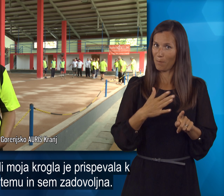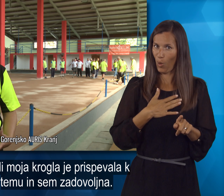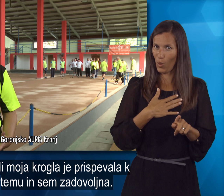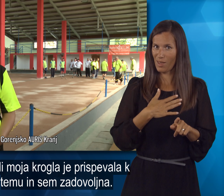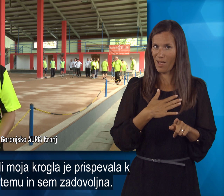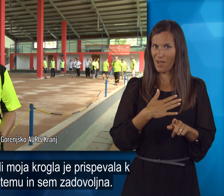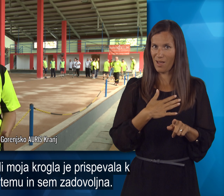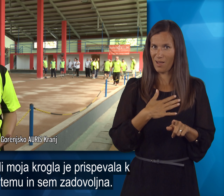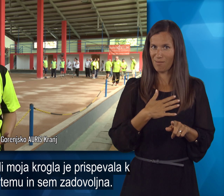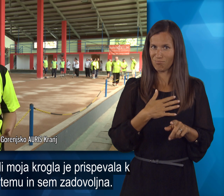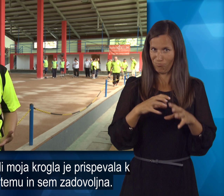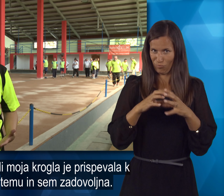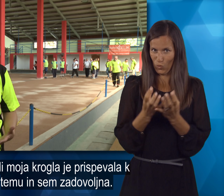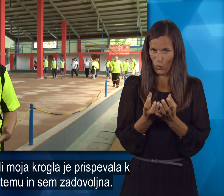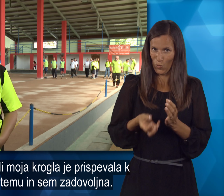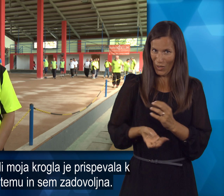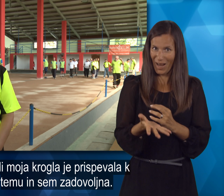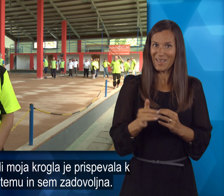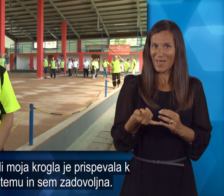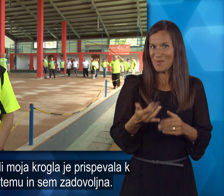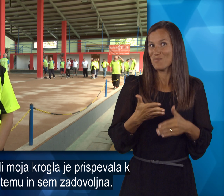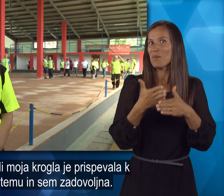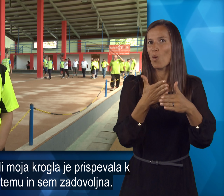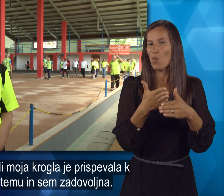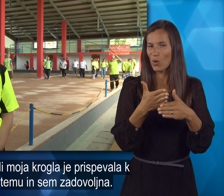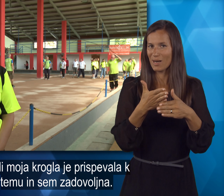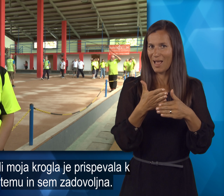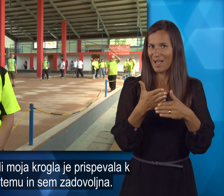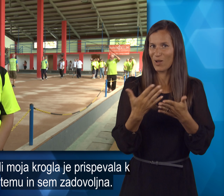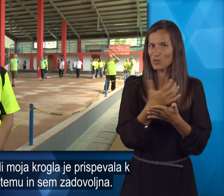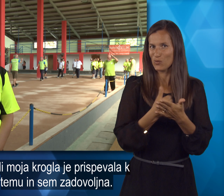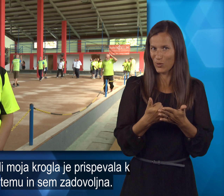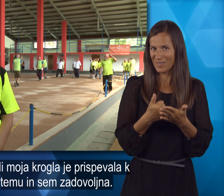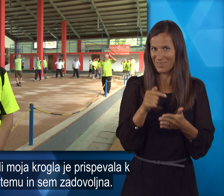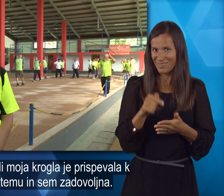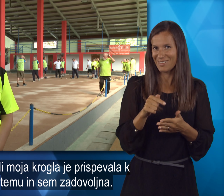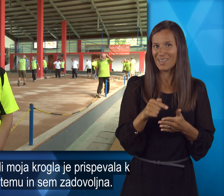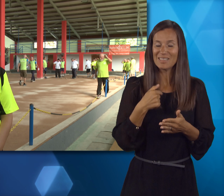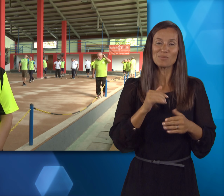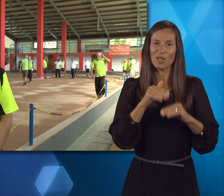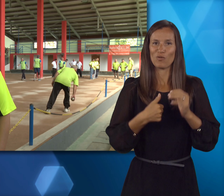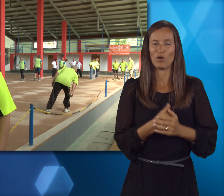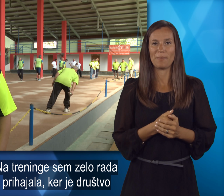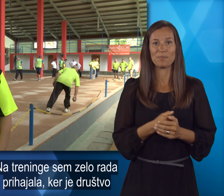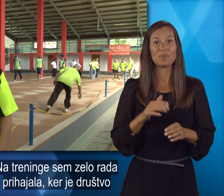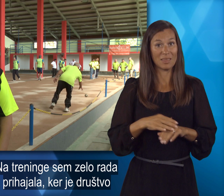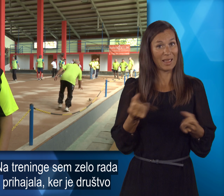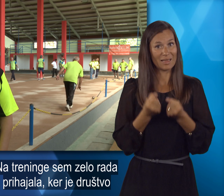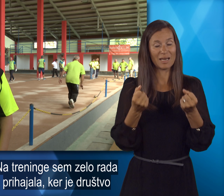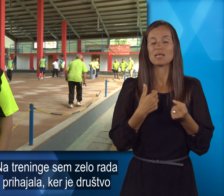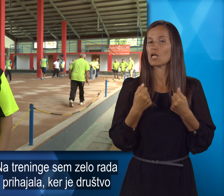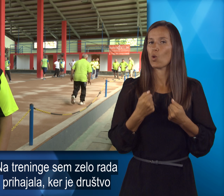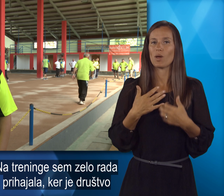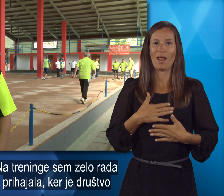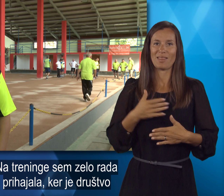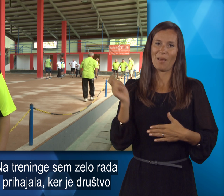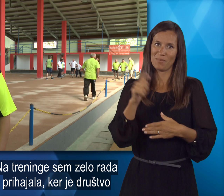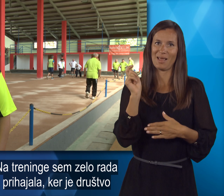Tudi moja kugla je prispevala k temu, no, in sem zadovoljna. No. Na treninge sem zelo